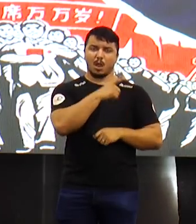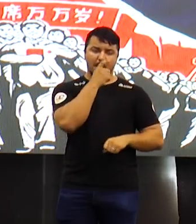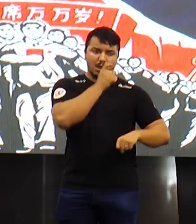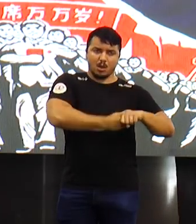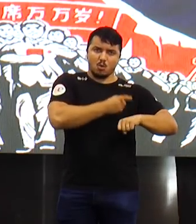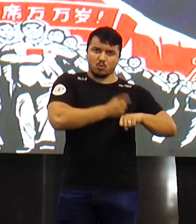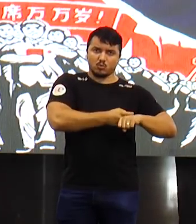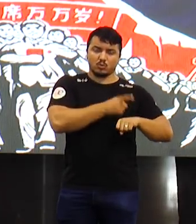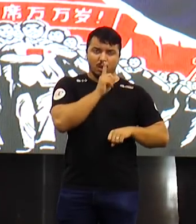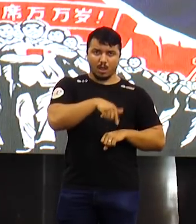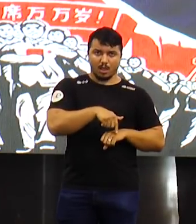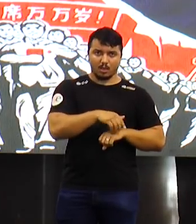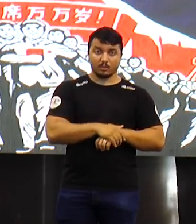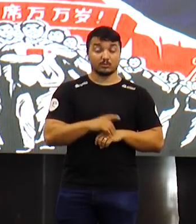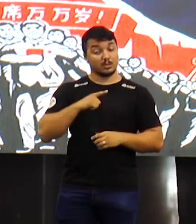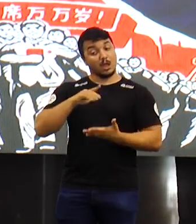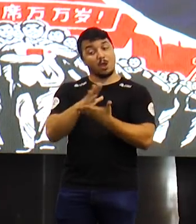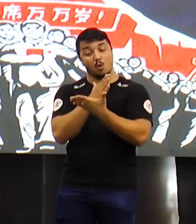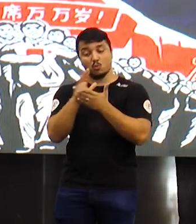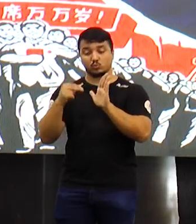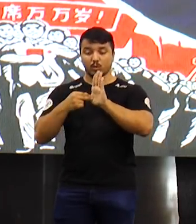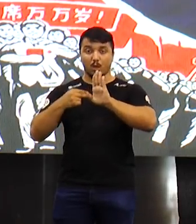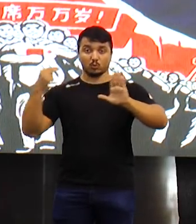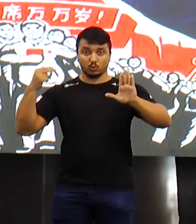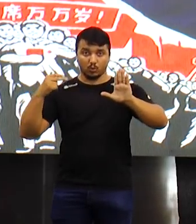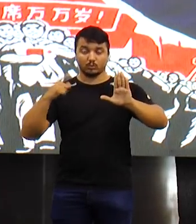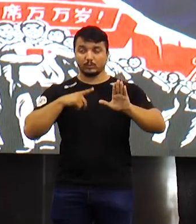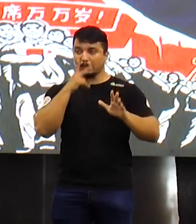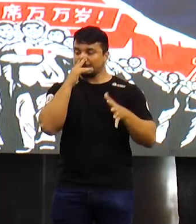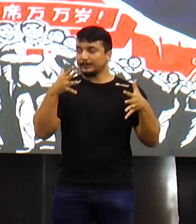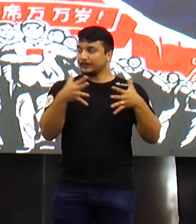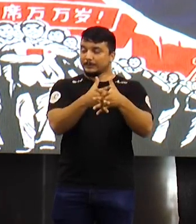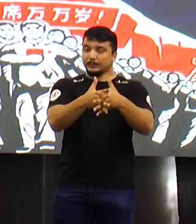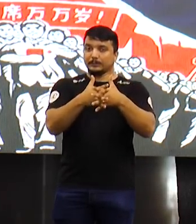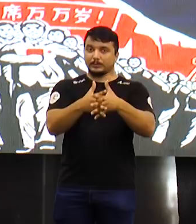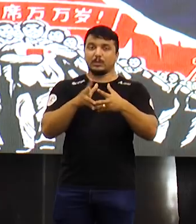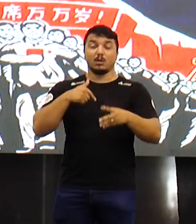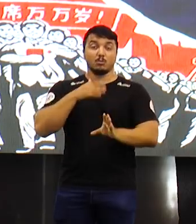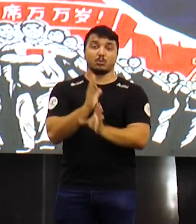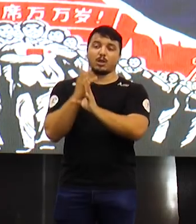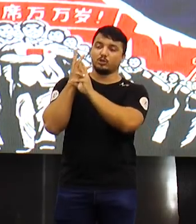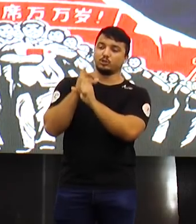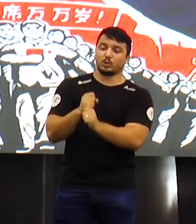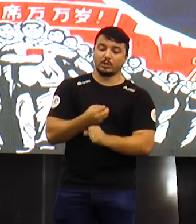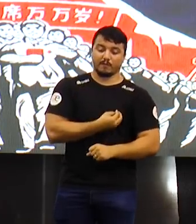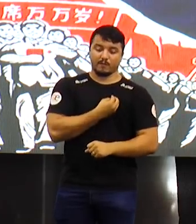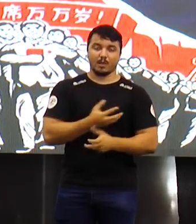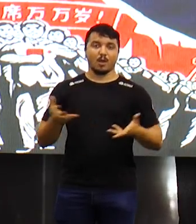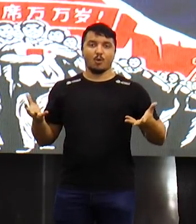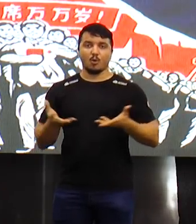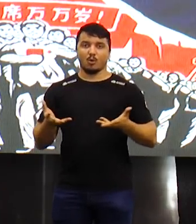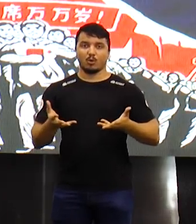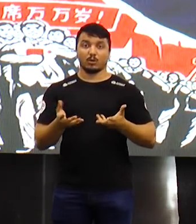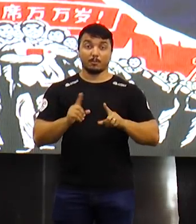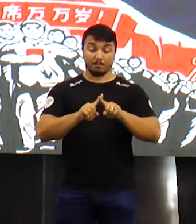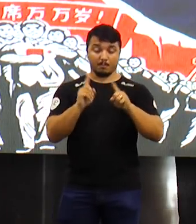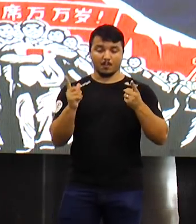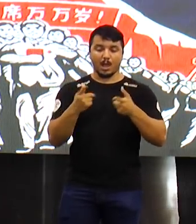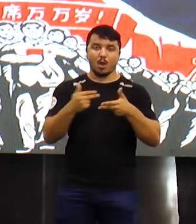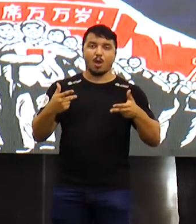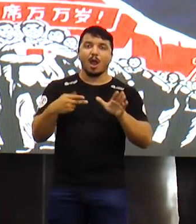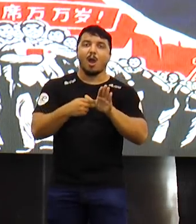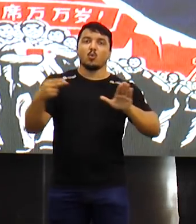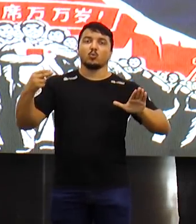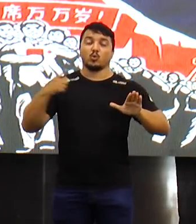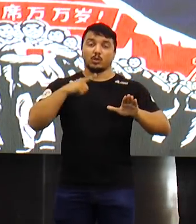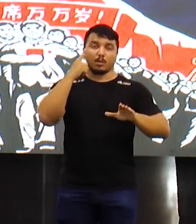Gente, alguns autores, é muito complicado falarmos numa história presente, mas muitos